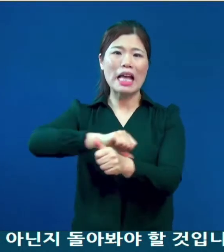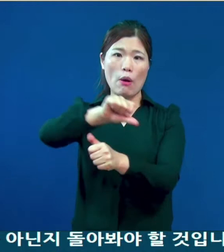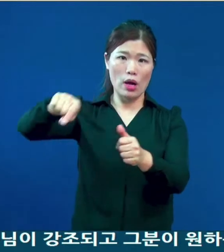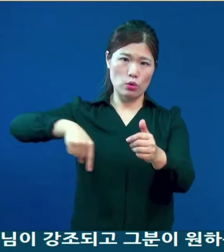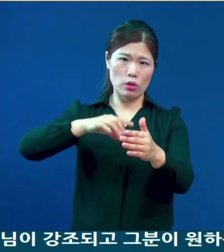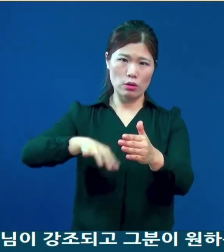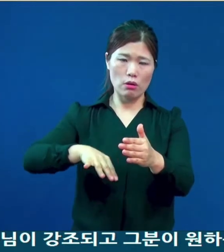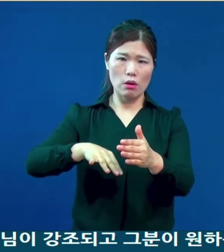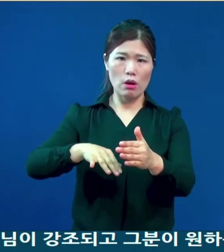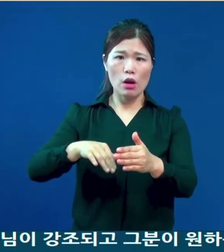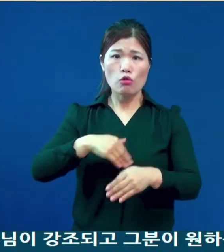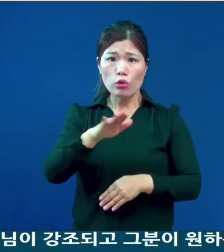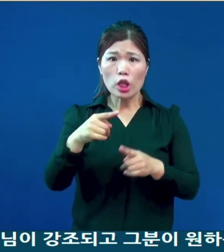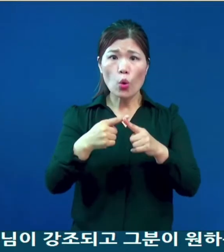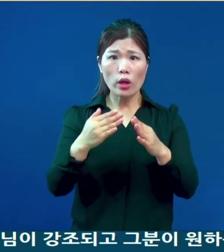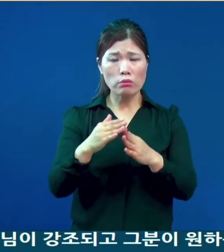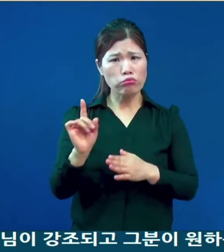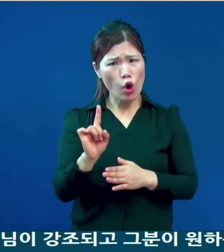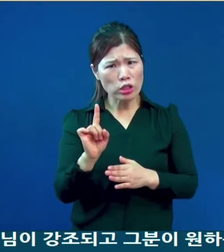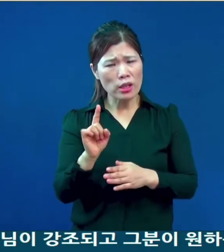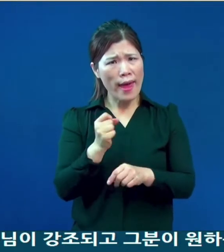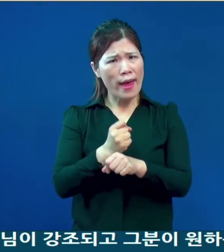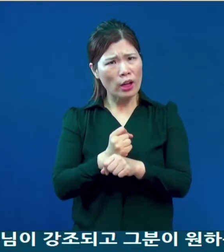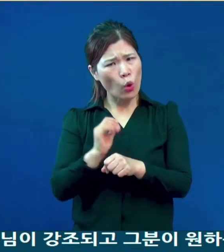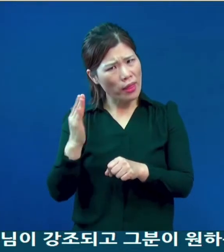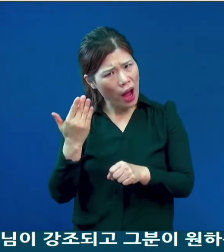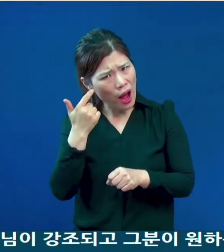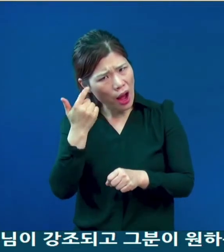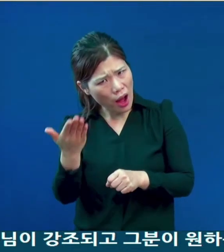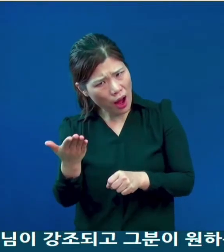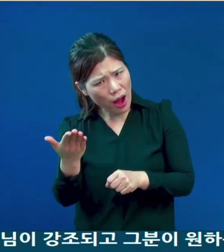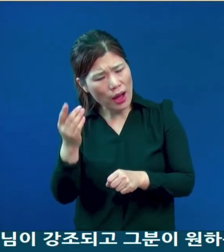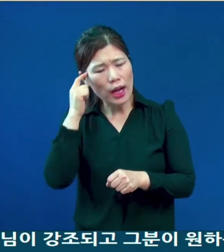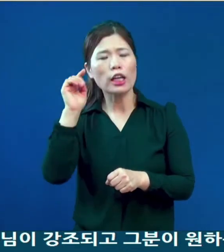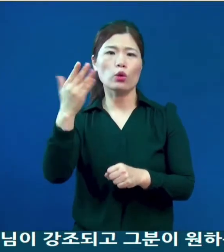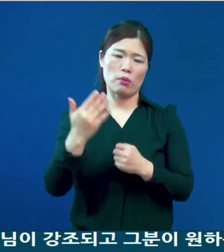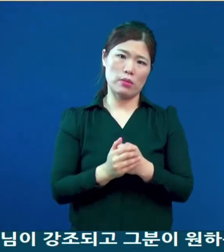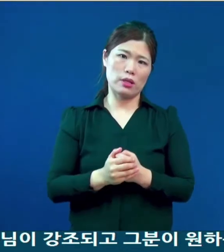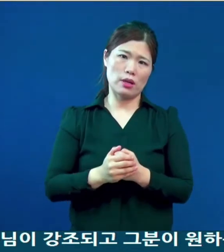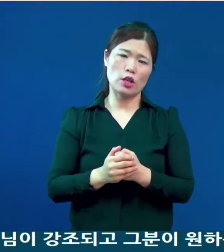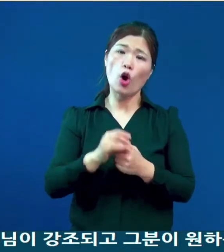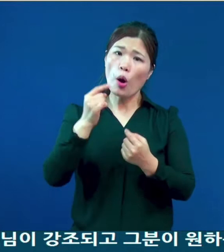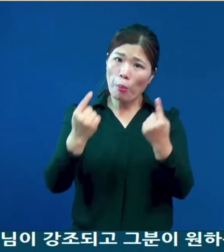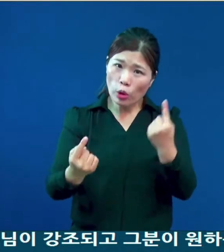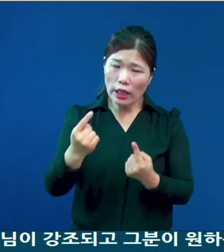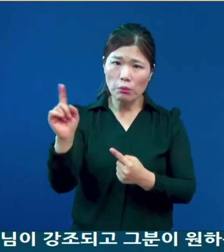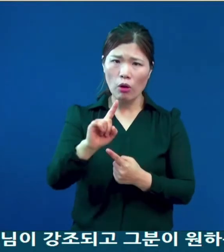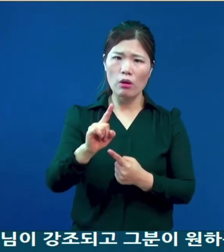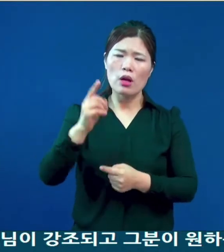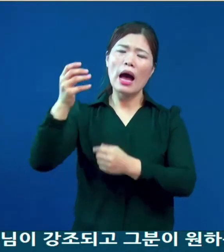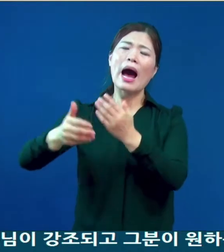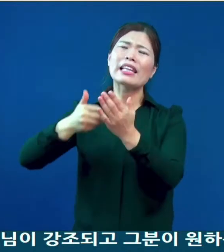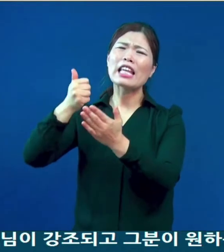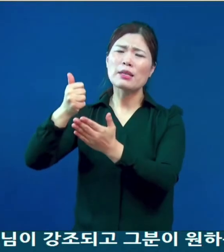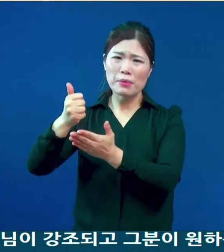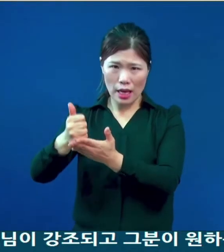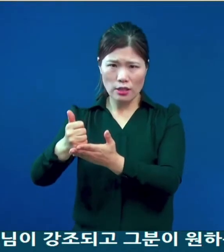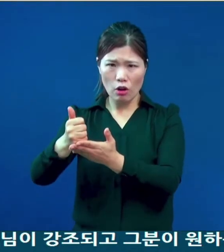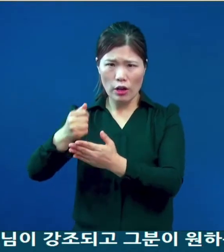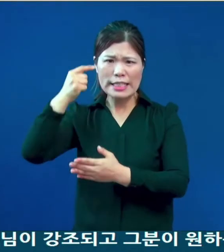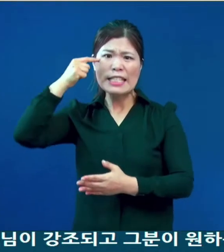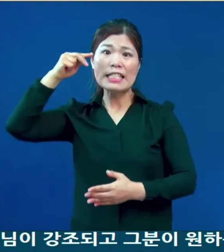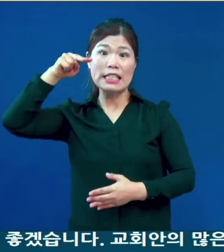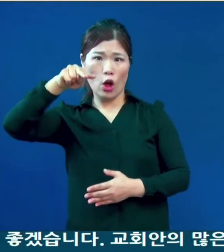되는가? 이러한 질문보다 하나님의 시선은 어느 곳을 향해 있는가? 하나님께서 나를 통해, 우리 교회를